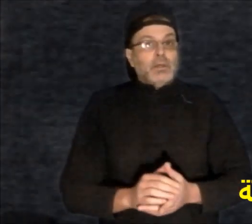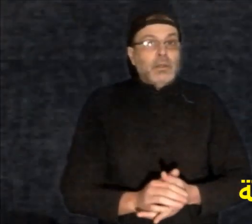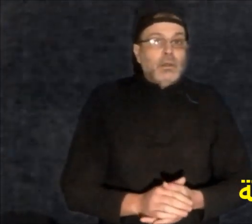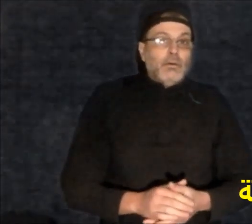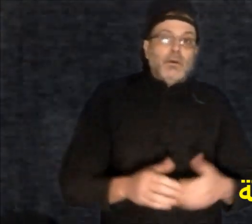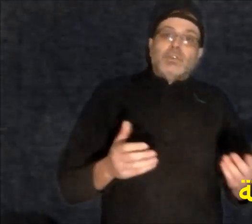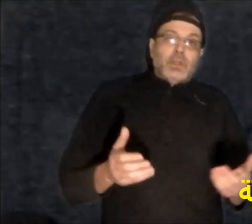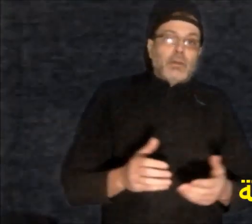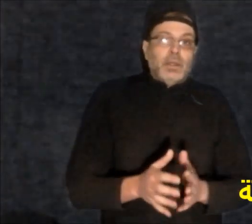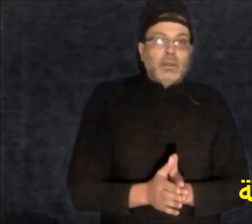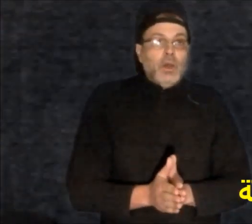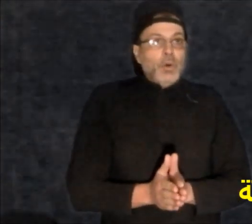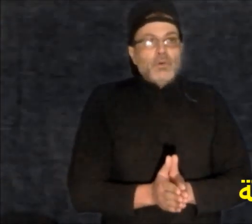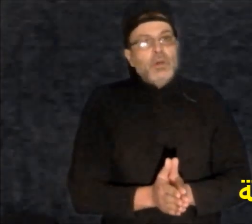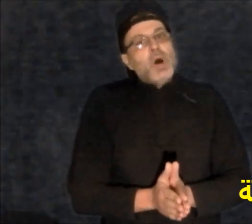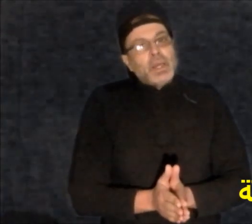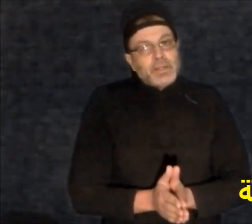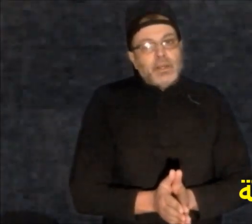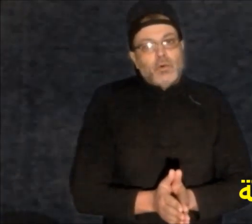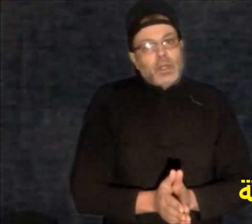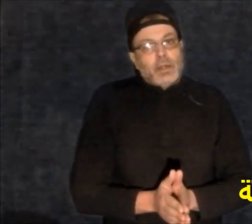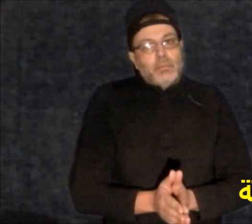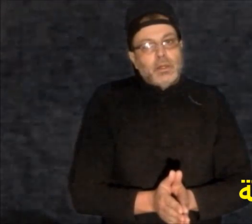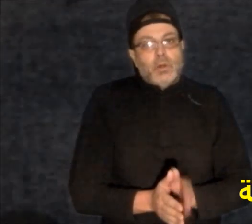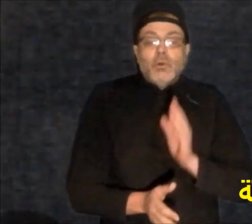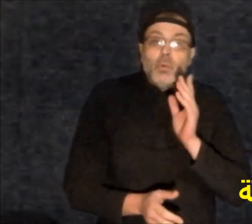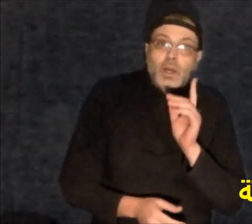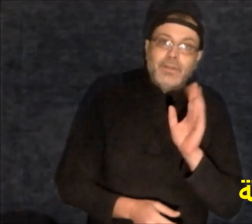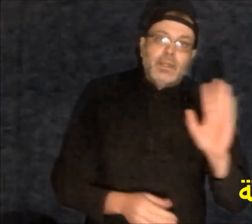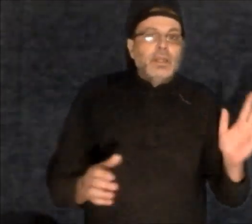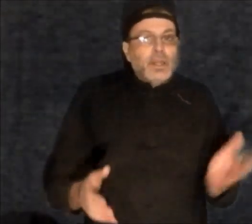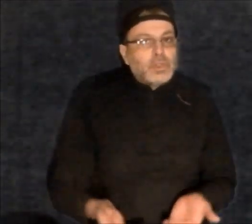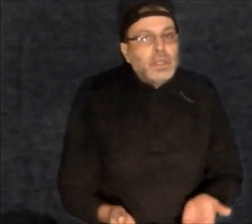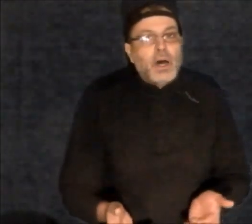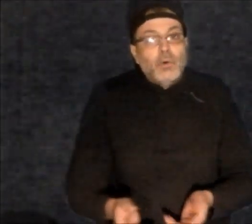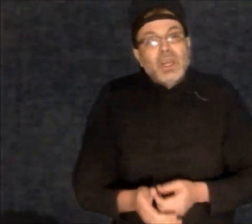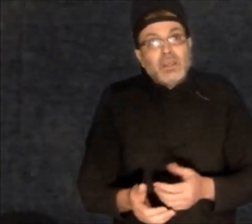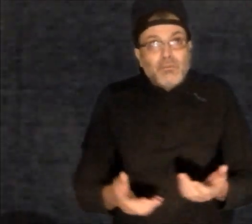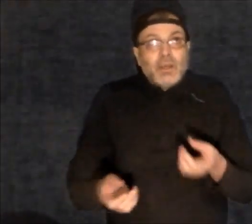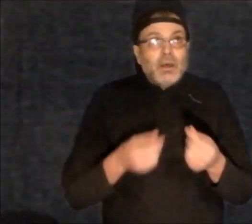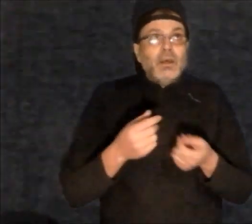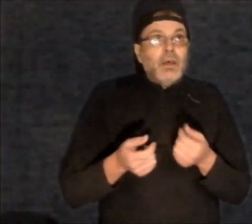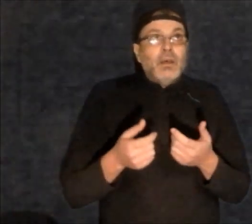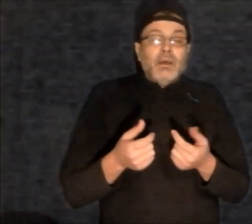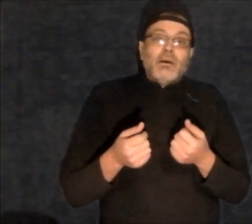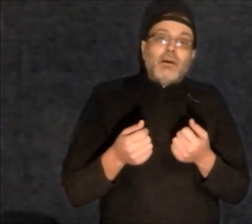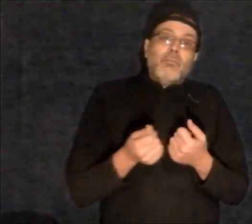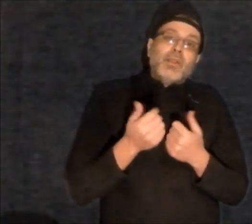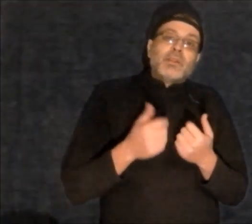العربية، شيء طبيعي، وأنا أحبها كثيرا اللغة العربية، ولو أنني لم أتقنها ولكن فيها